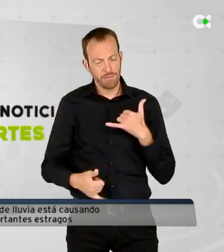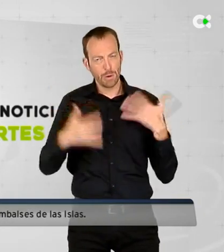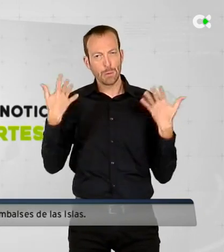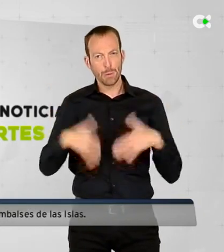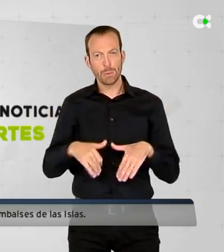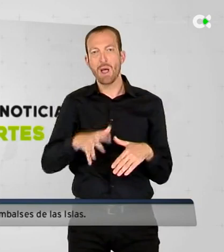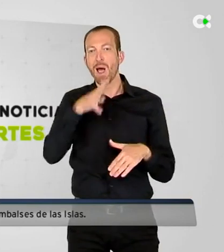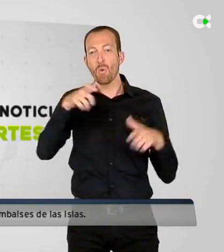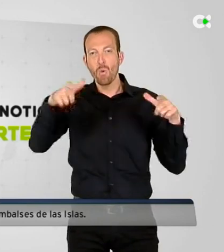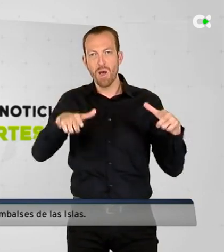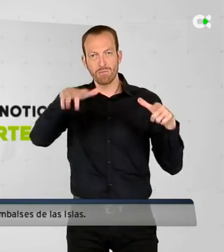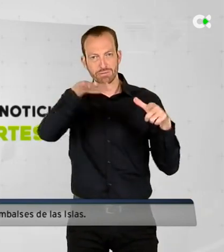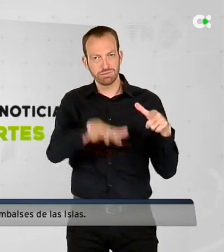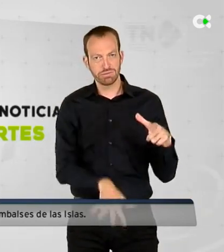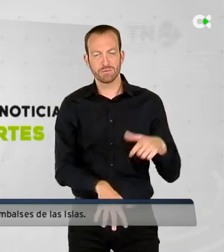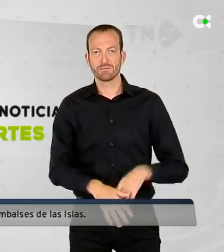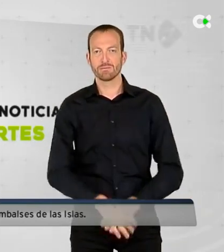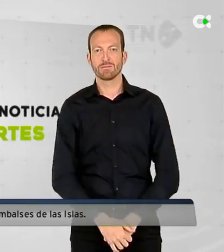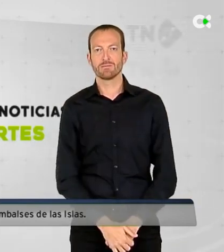estragos en los embalses de las islas.